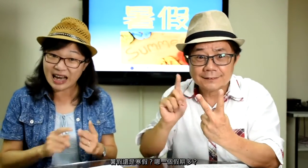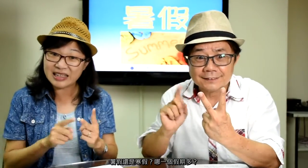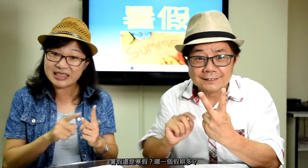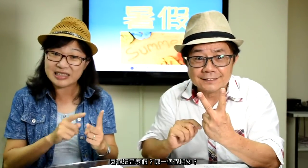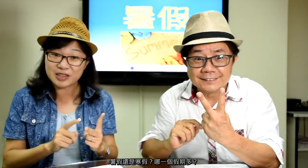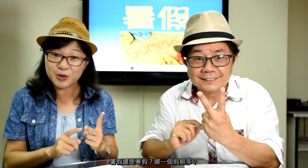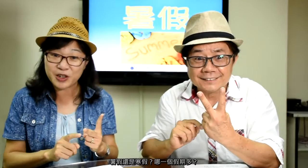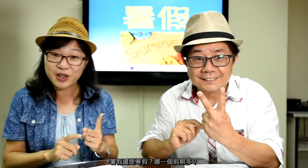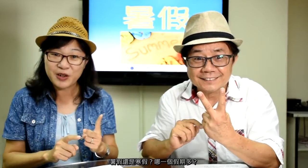一个假期多？